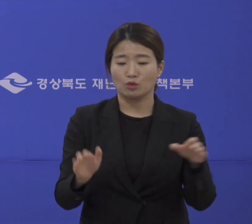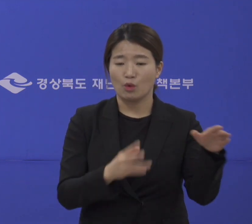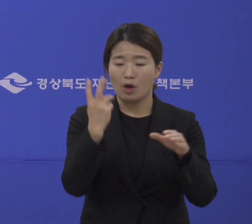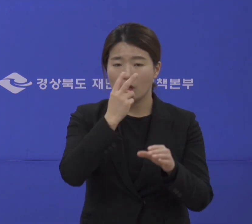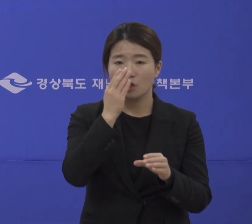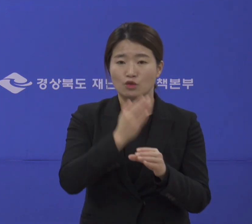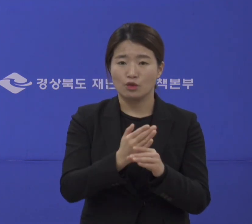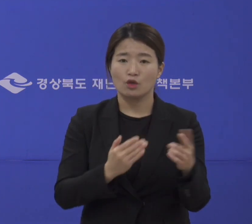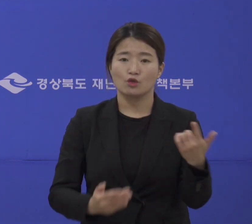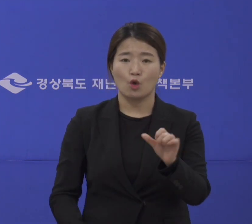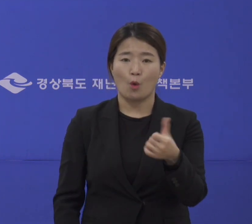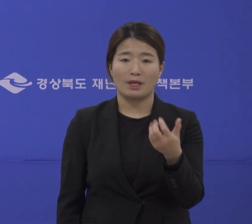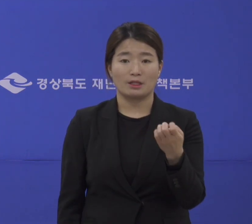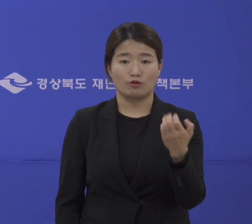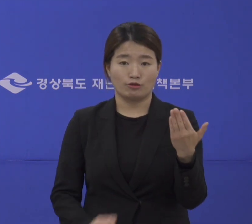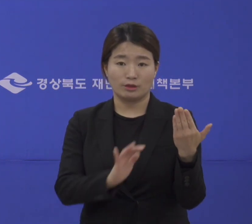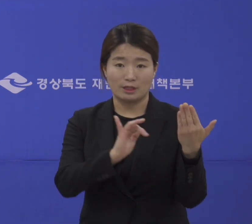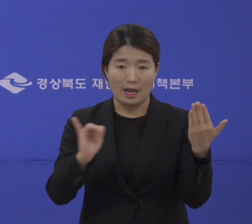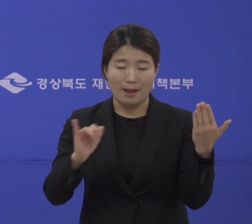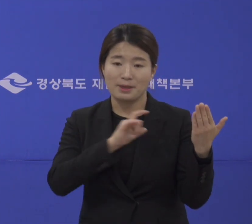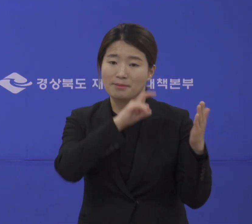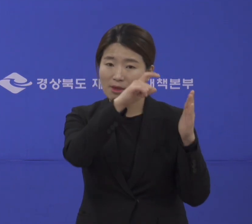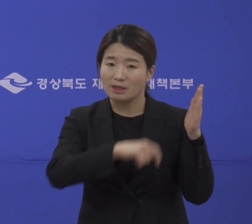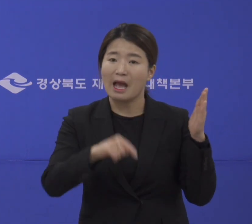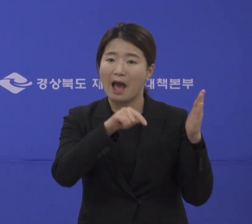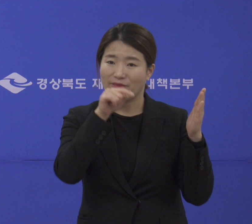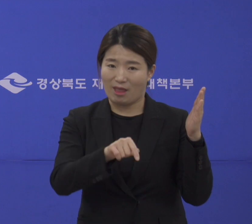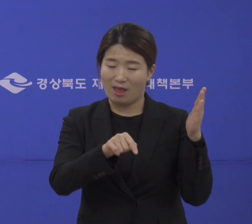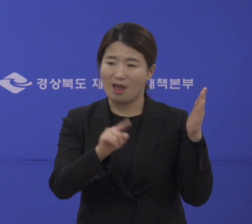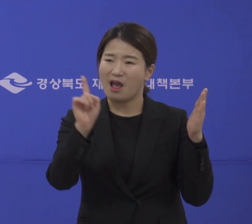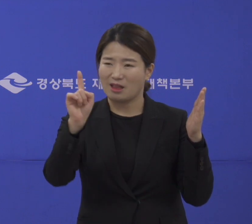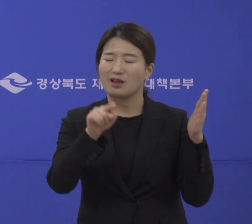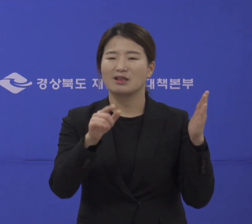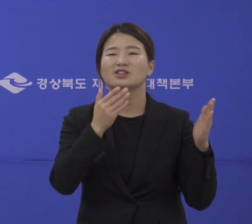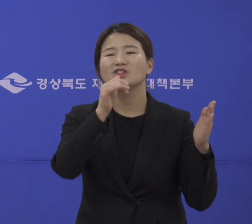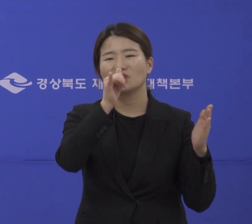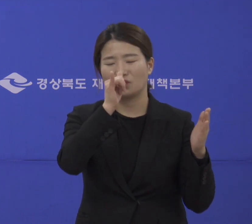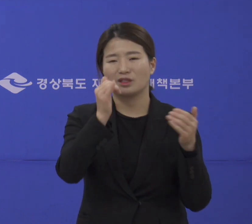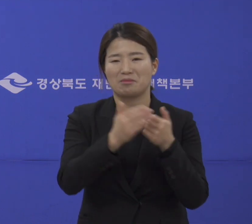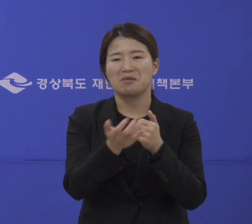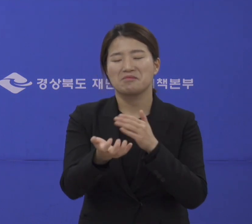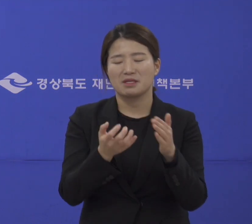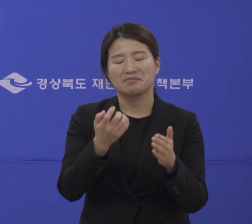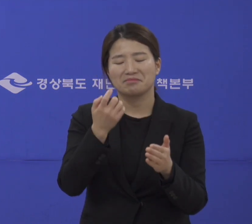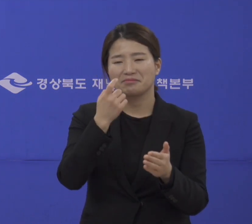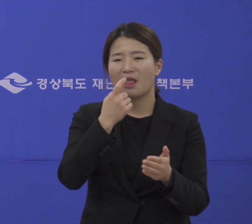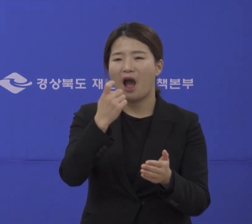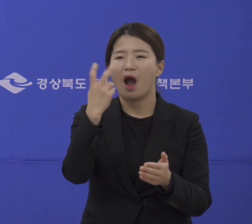중인 6,549명 신도 명단에 이미 포함되어 조치가 완료되었습니다.